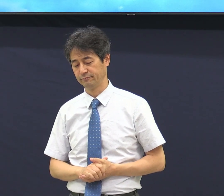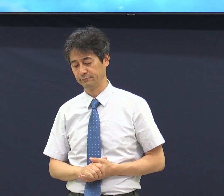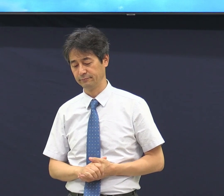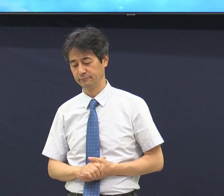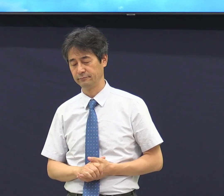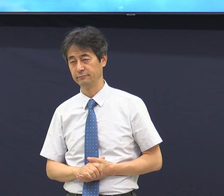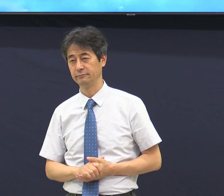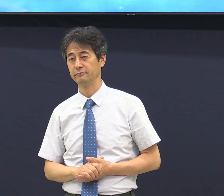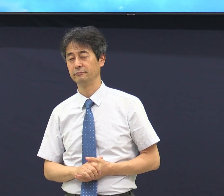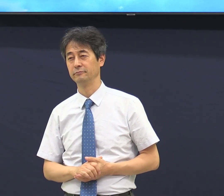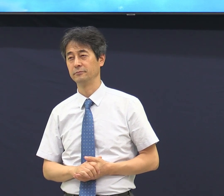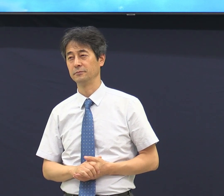거하게 되는 것입니다.